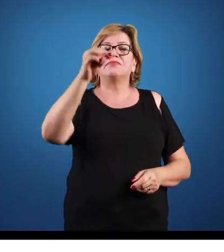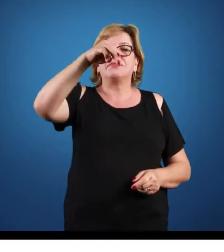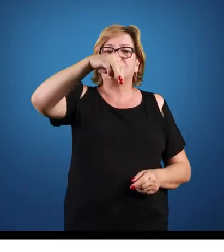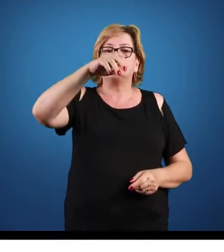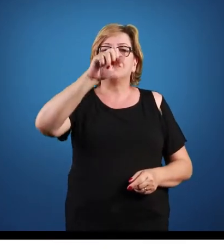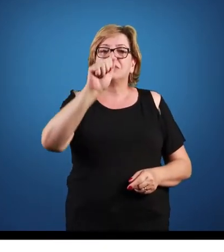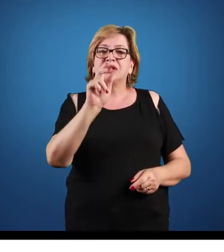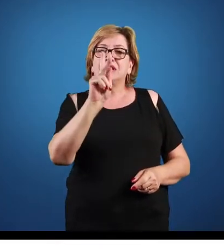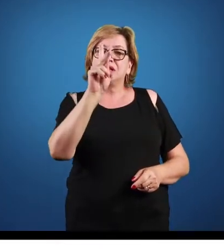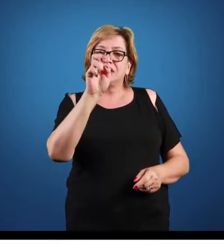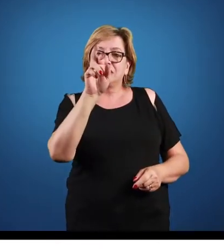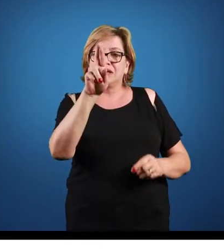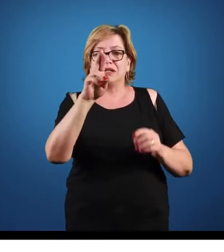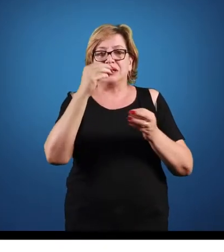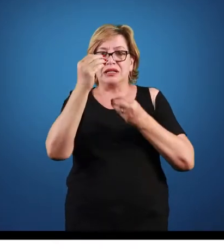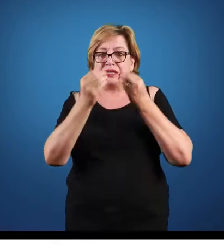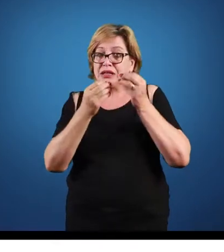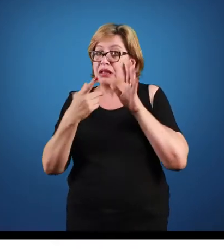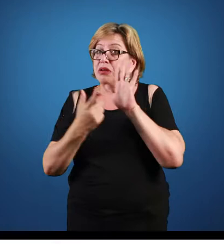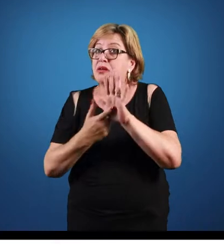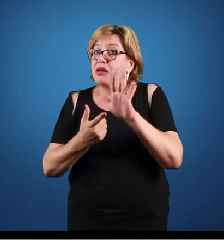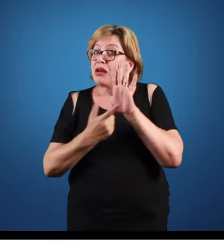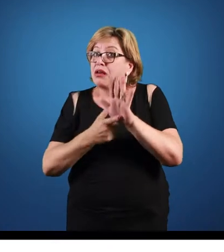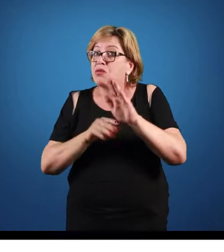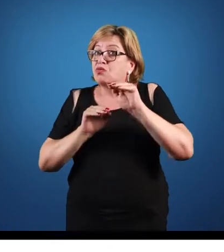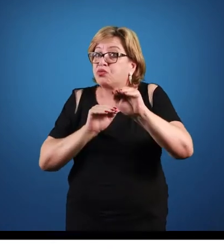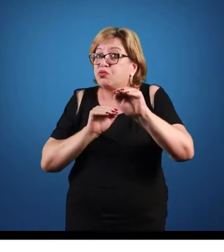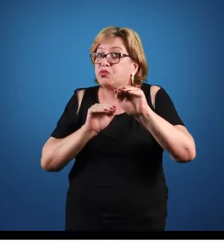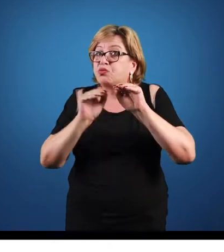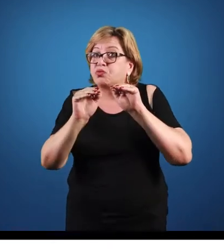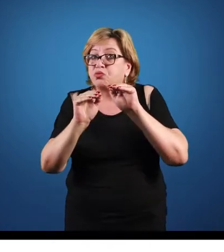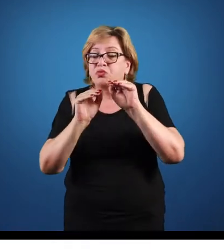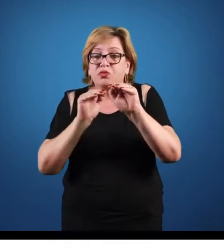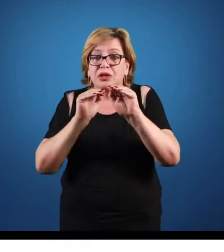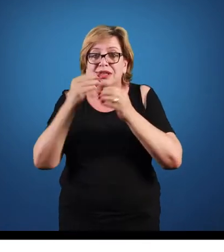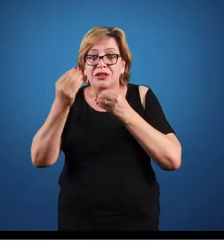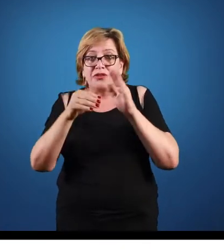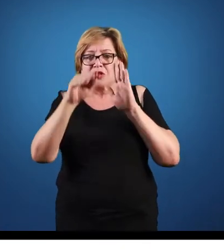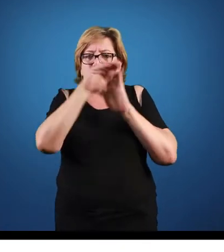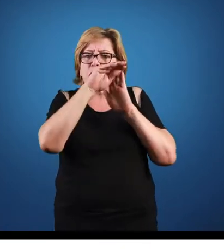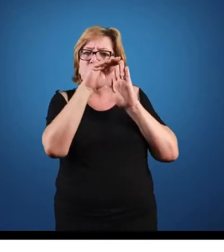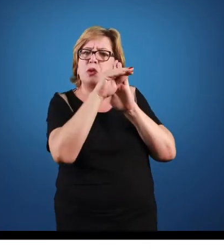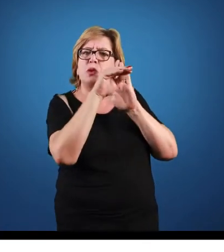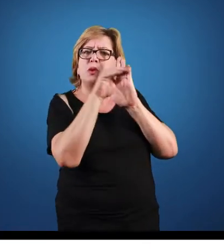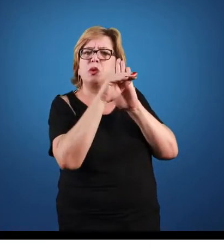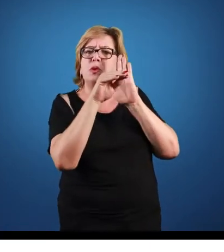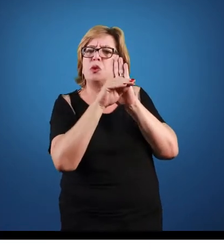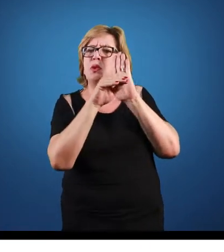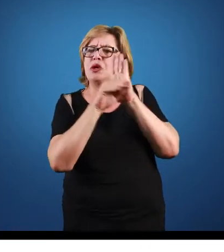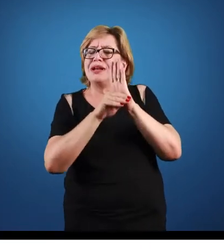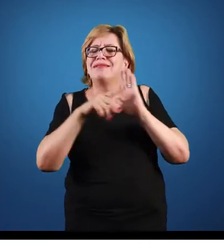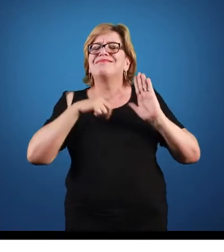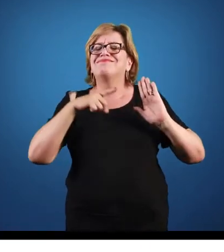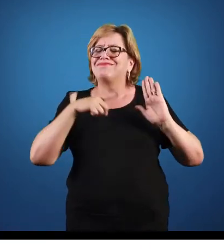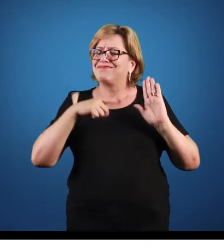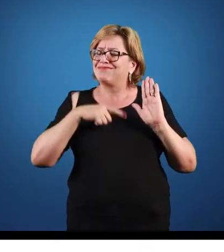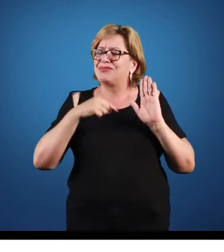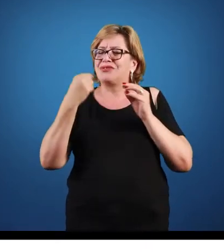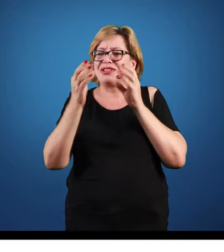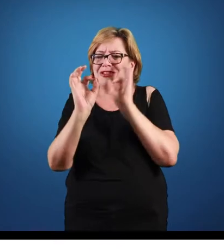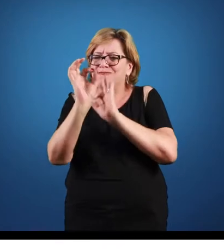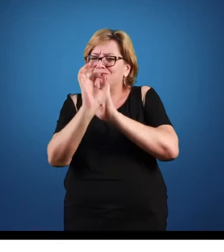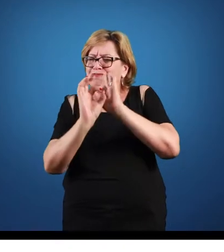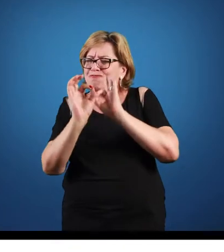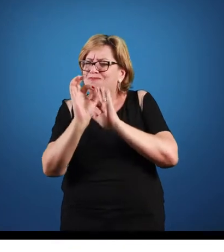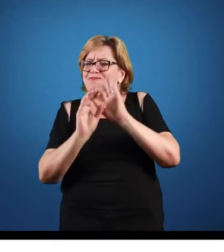complicado também na partida o coxa é marcar um movimento que você é bom você ter uma lista dependendo do personagem que vai fazer pra você marcando o movimento e também ao pra